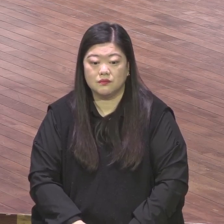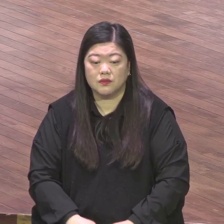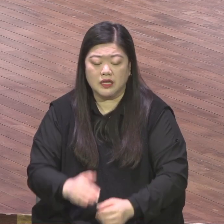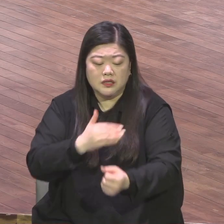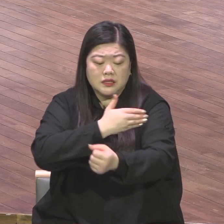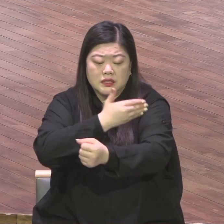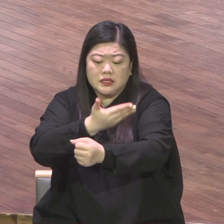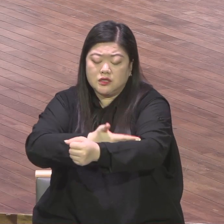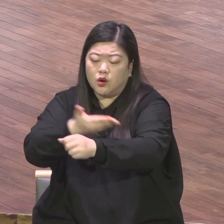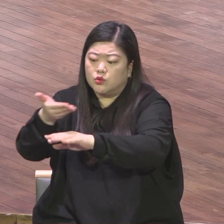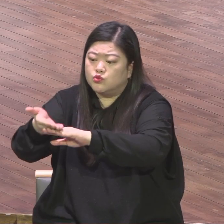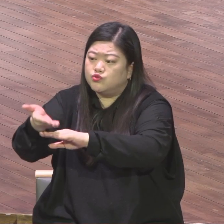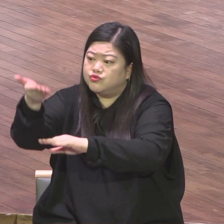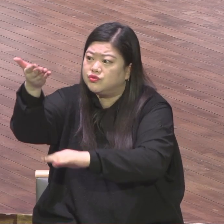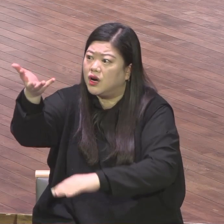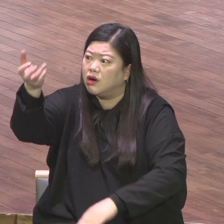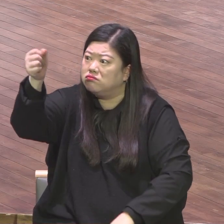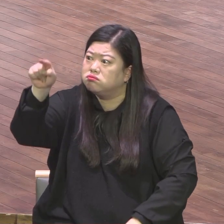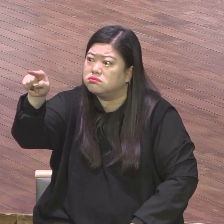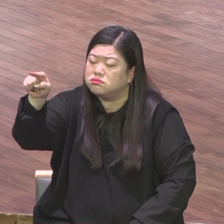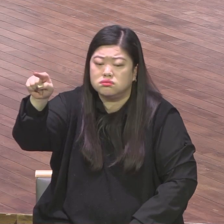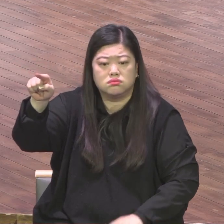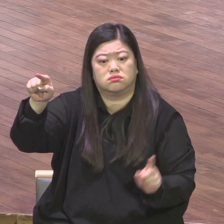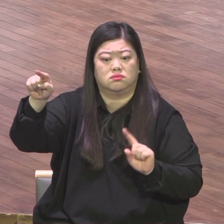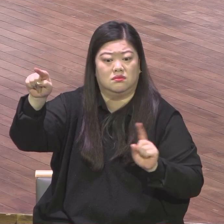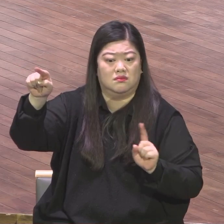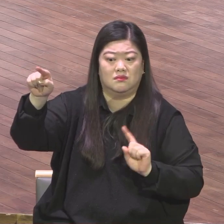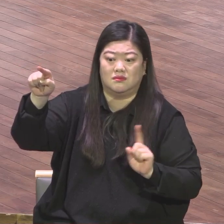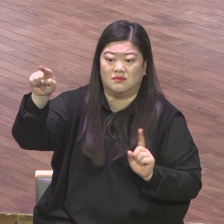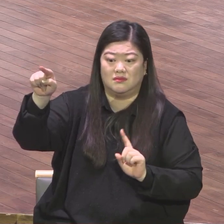위로부터 능력으로 입혀질 때까지